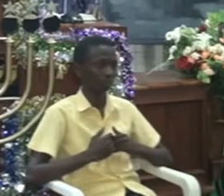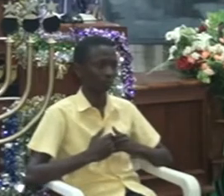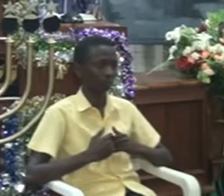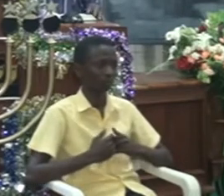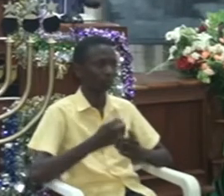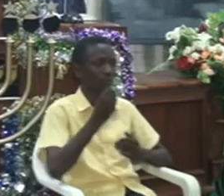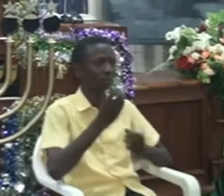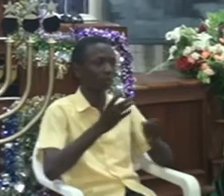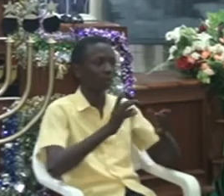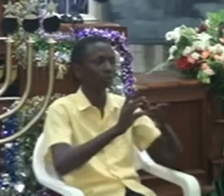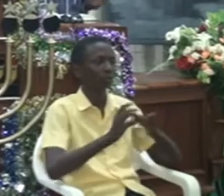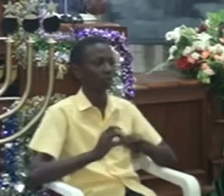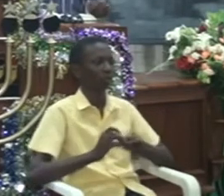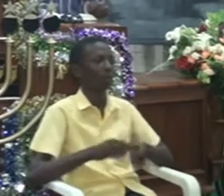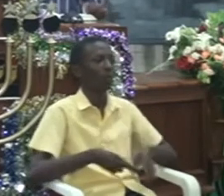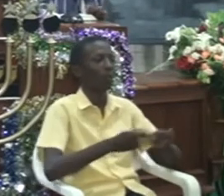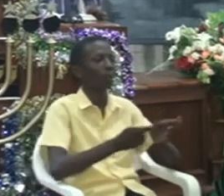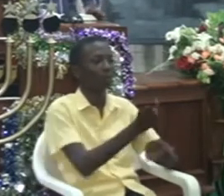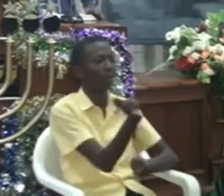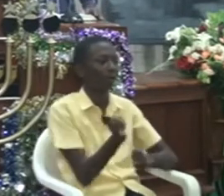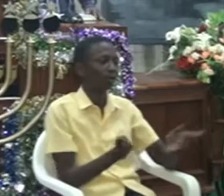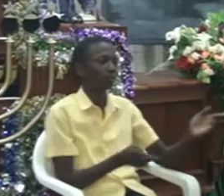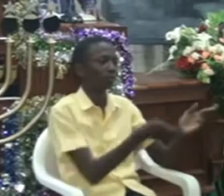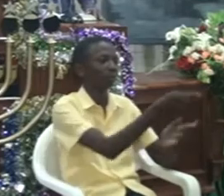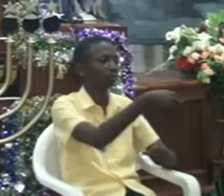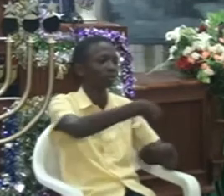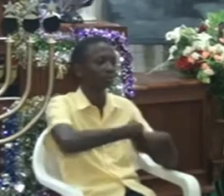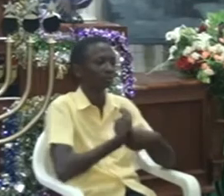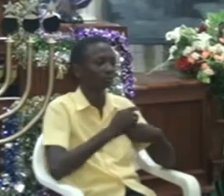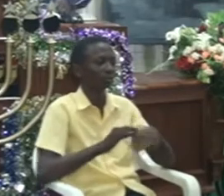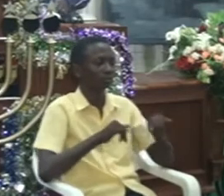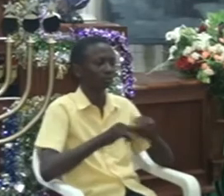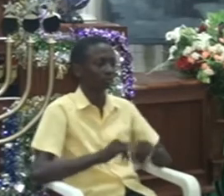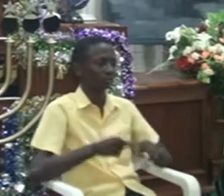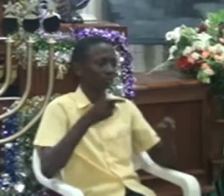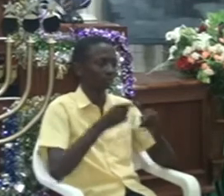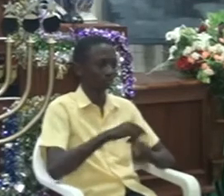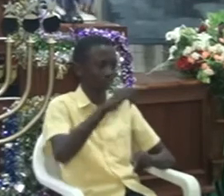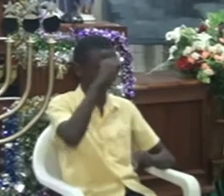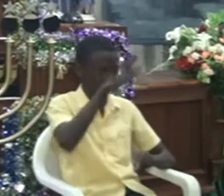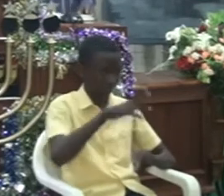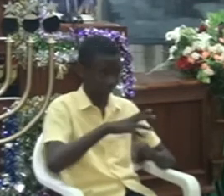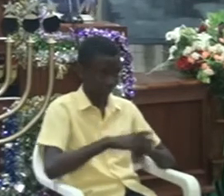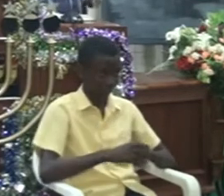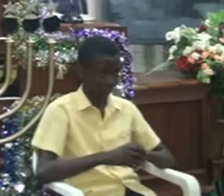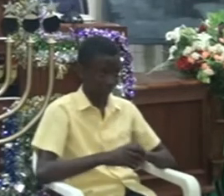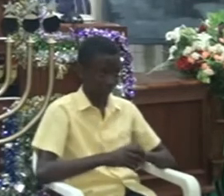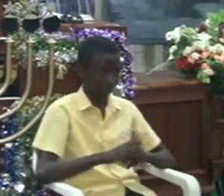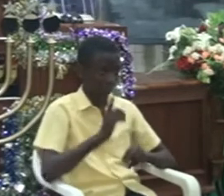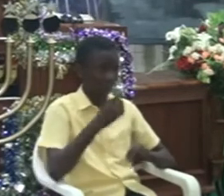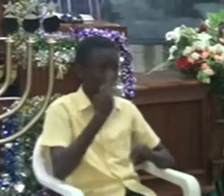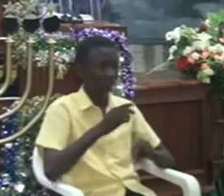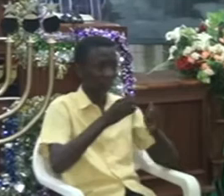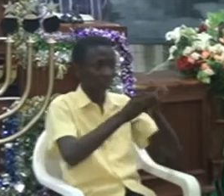masanga njia ya manjia mingi. Si l'homme à qui on pose la question est intelligent et connaît la ville, kama ule mtu